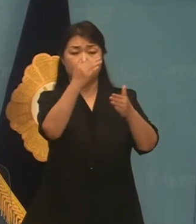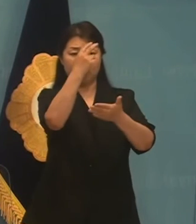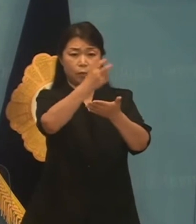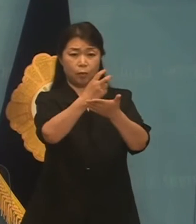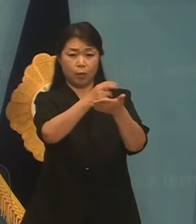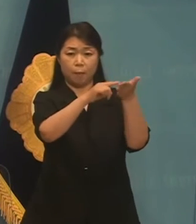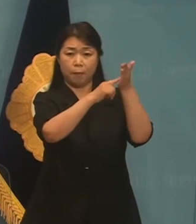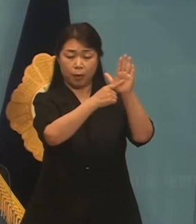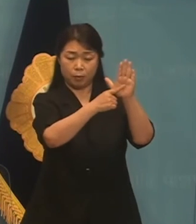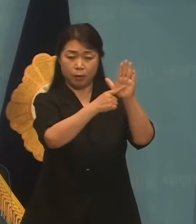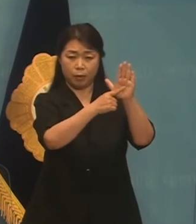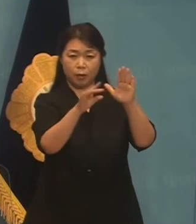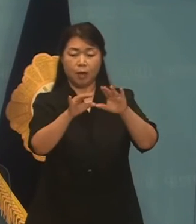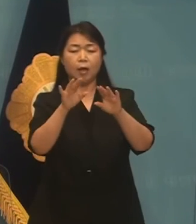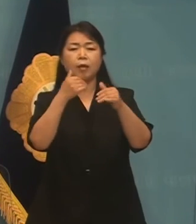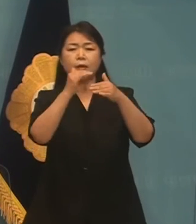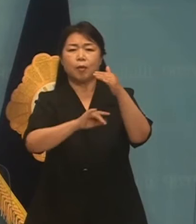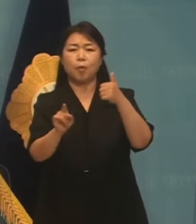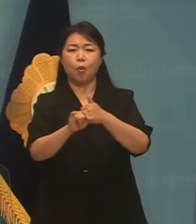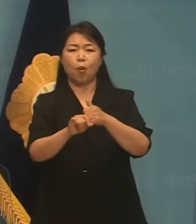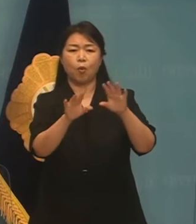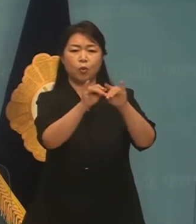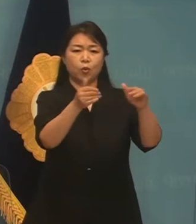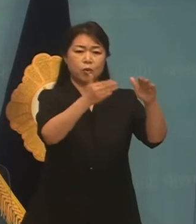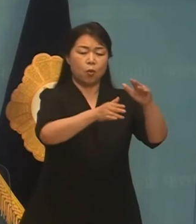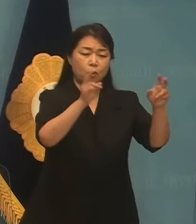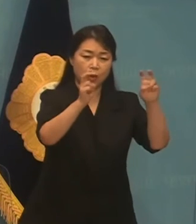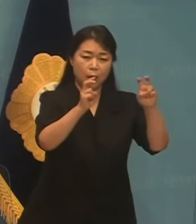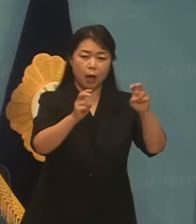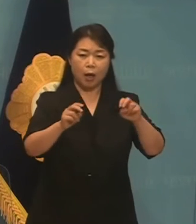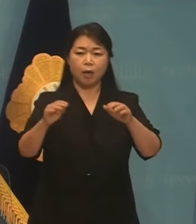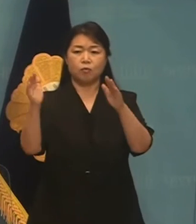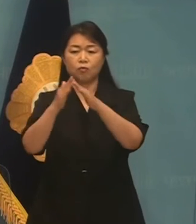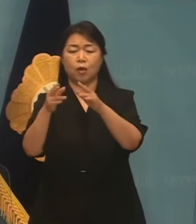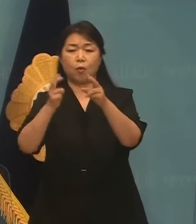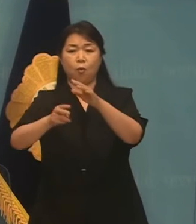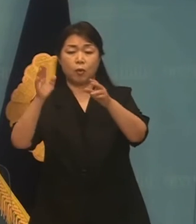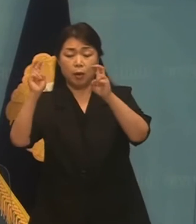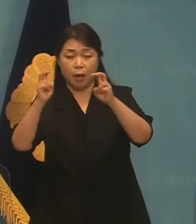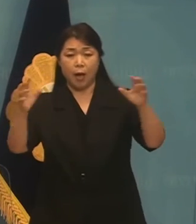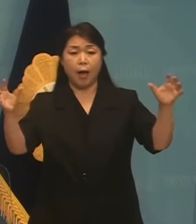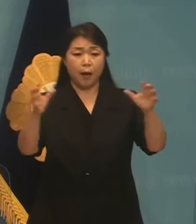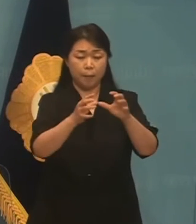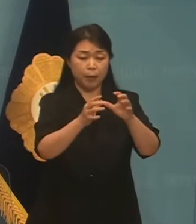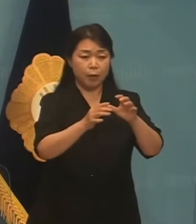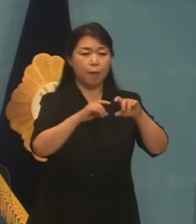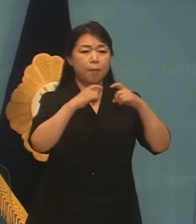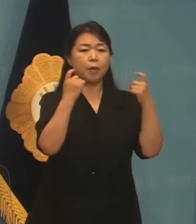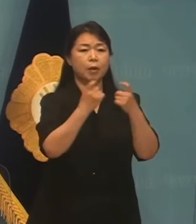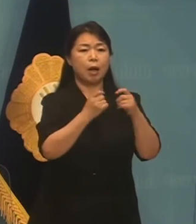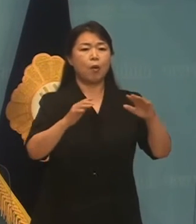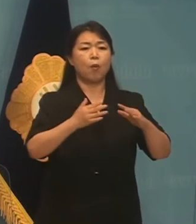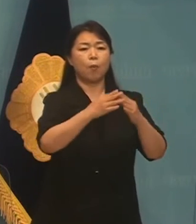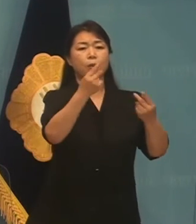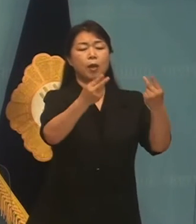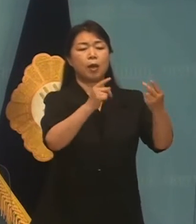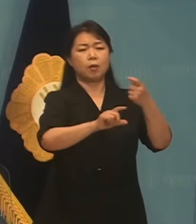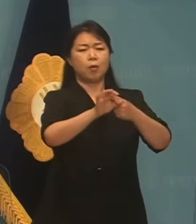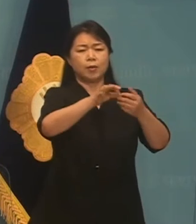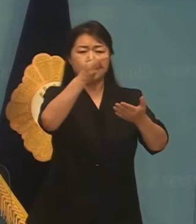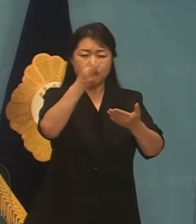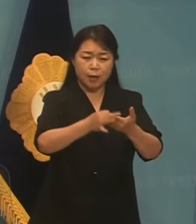내용은 토지공사와 주택공사를 합해 민간 건설사보다 20% 싼